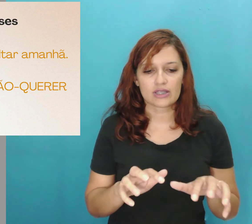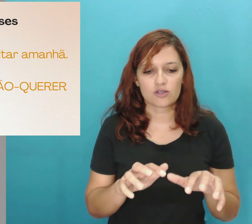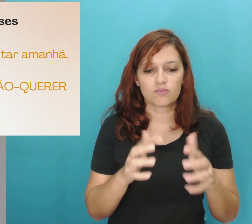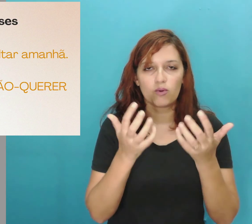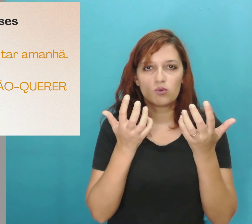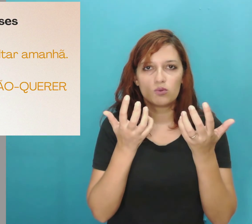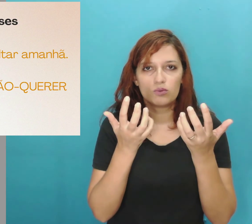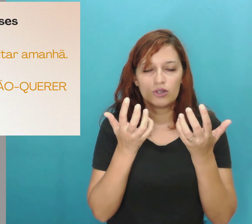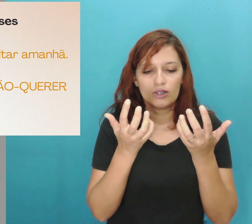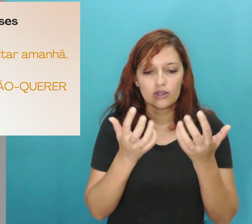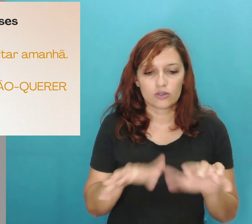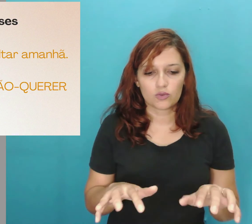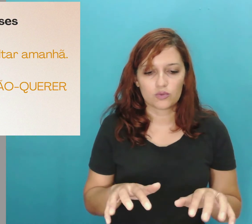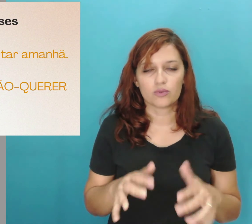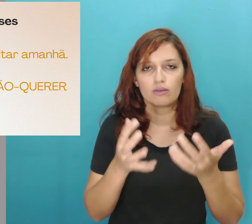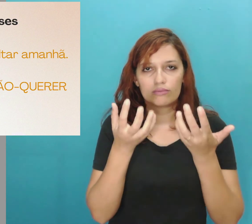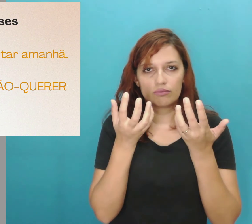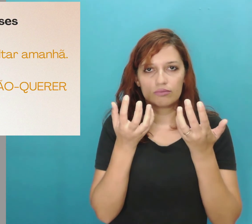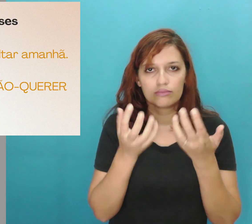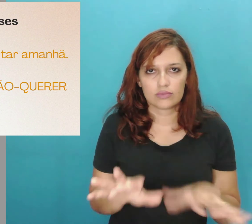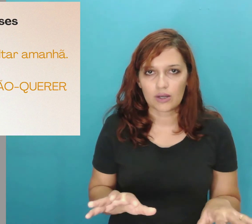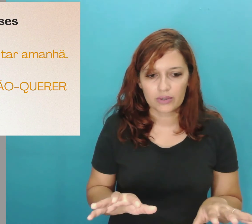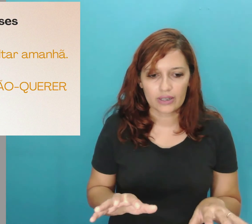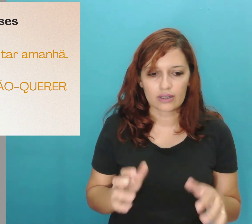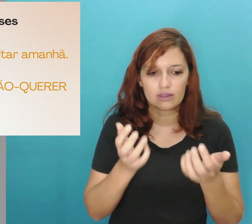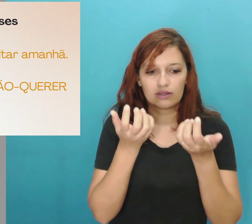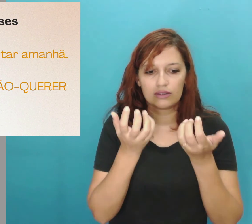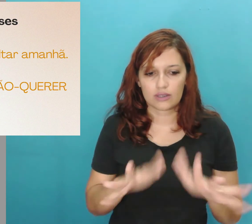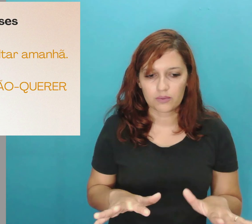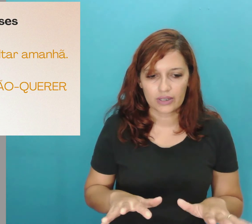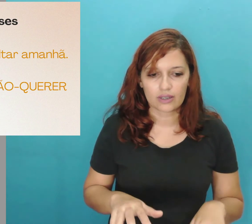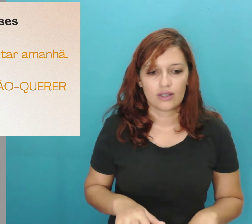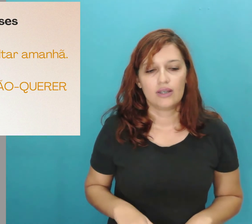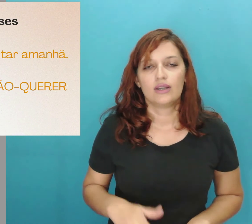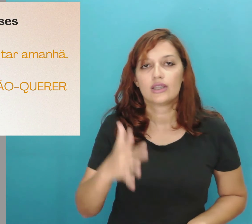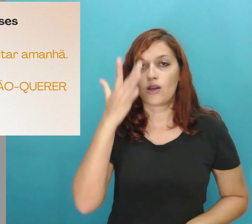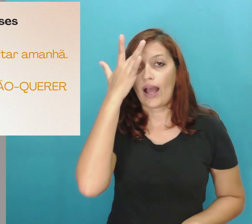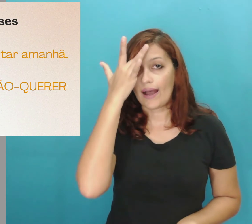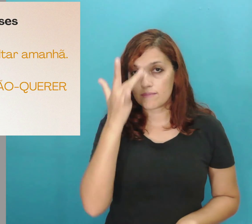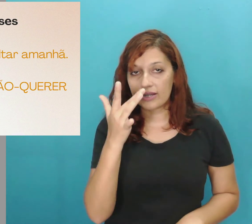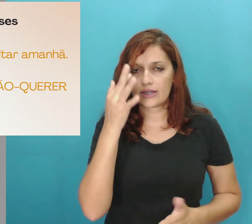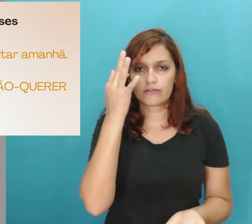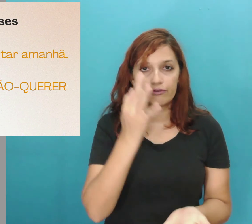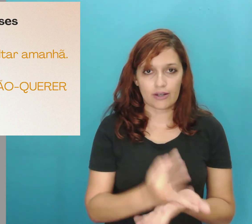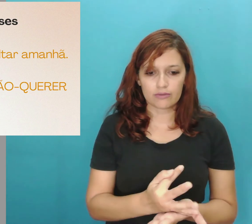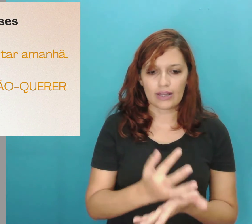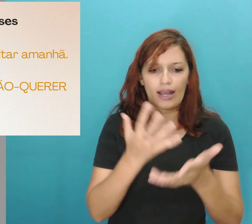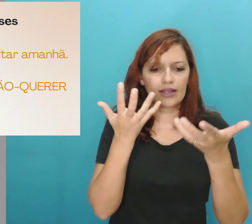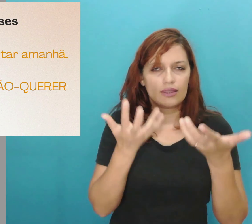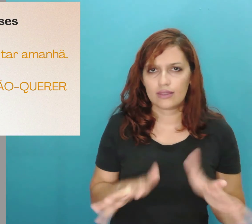um pouco duro, ó. Não querer, não querer. Então, amanhã faltar, não